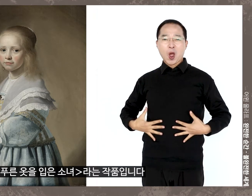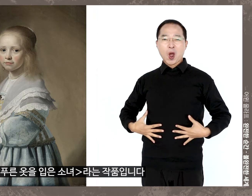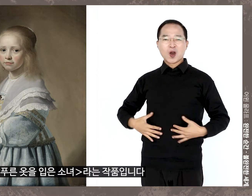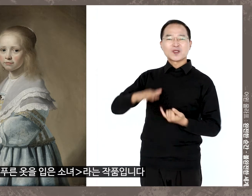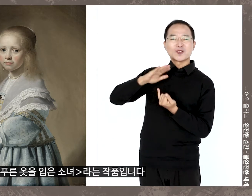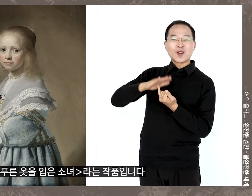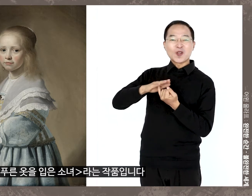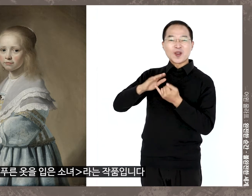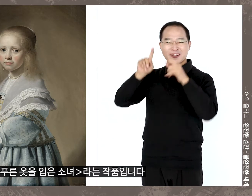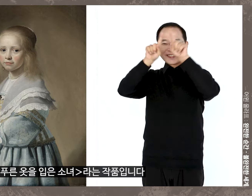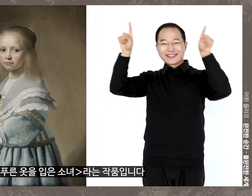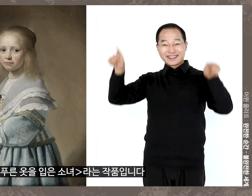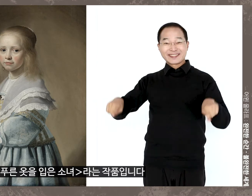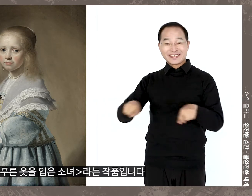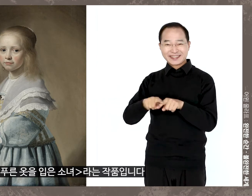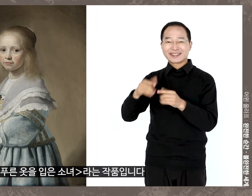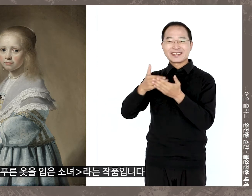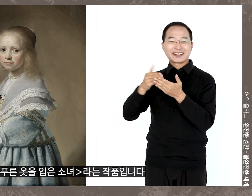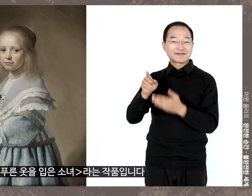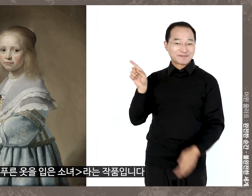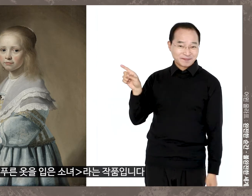작품입니다.